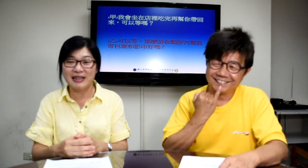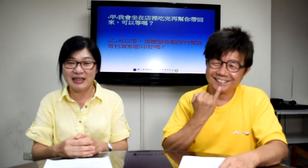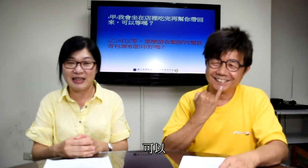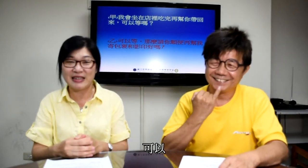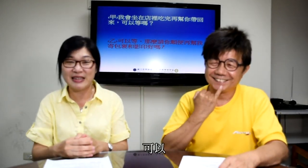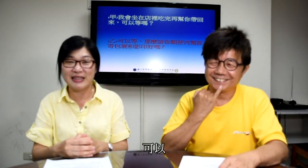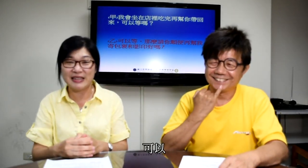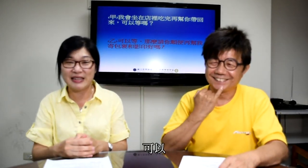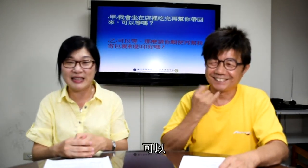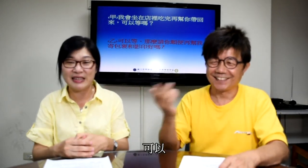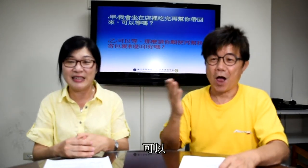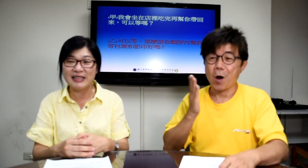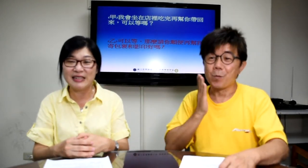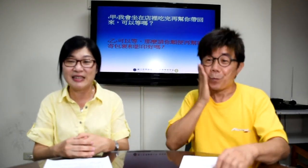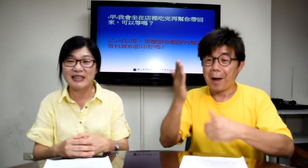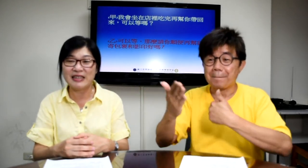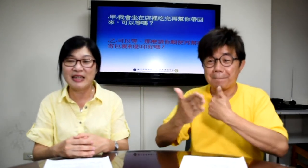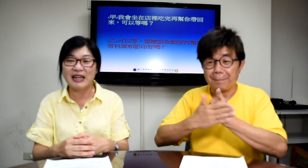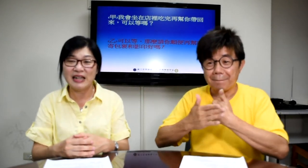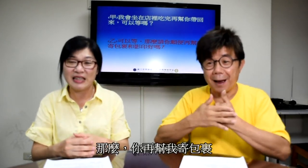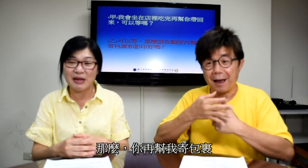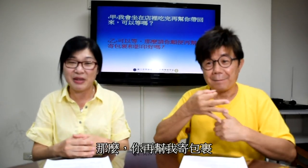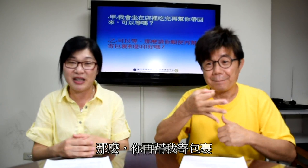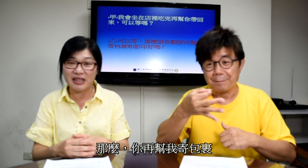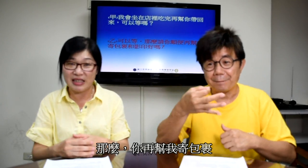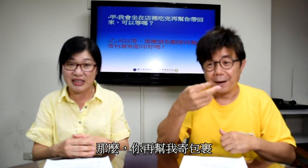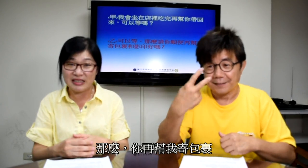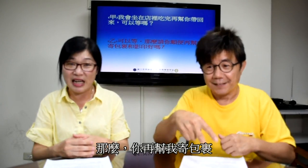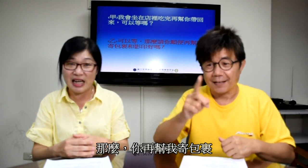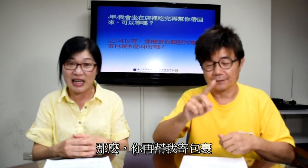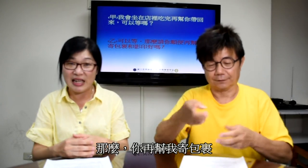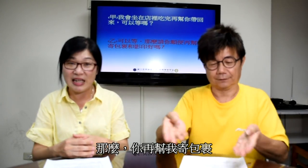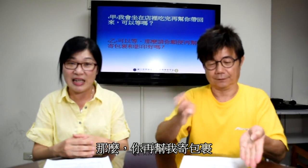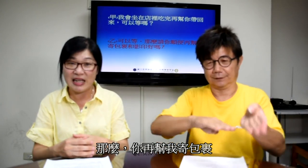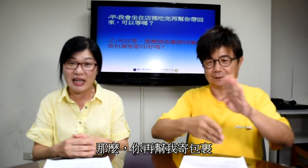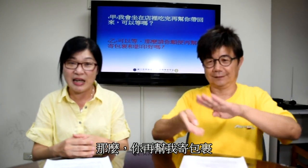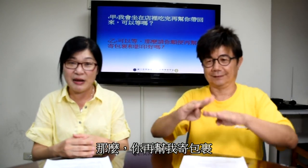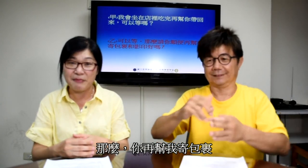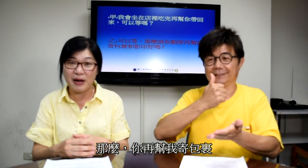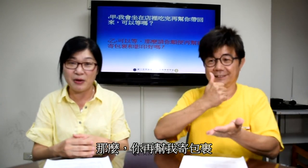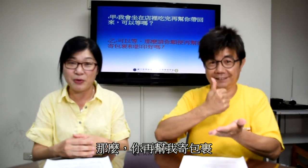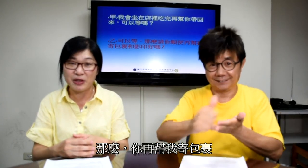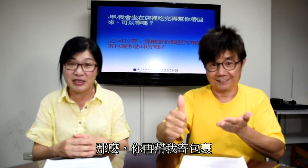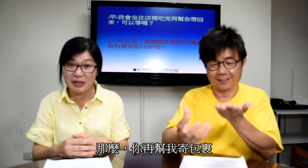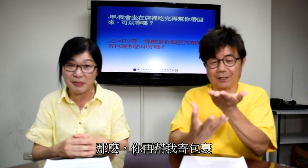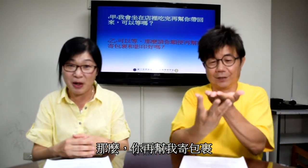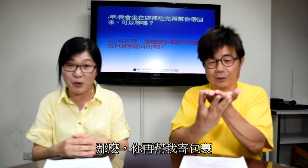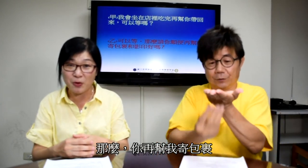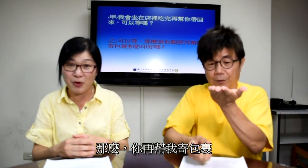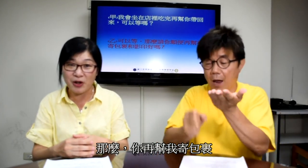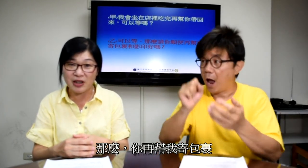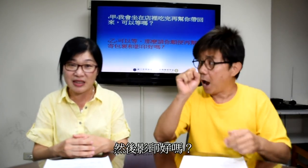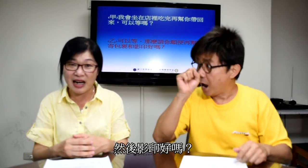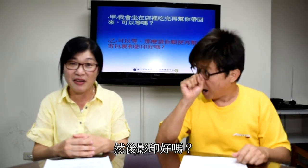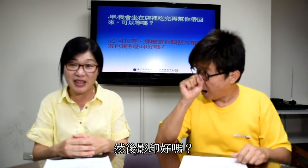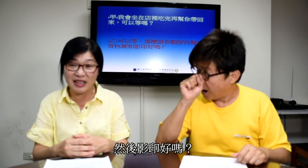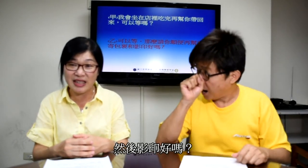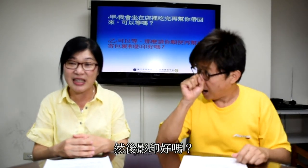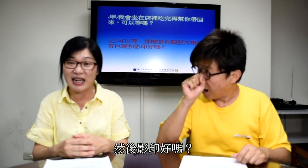可以。那么你再帮我寄包裹，然后影印，好